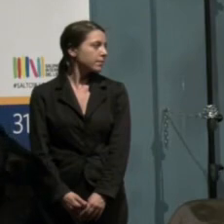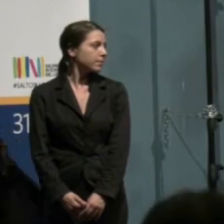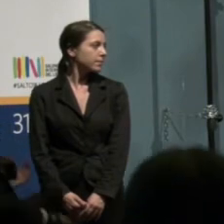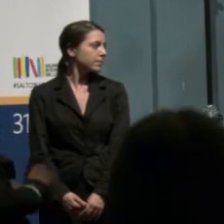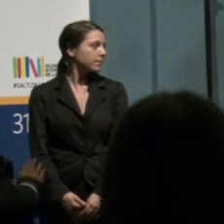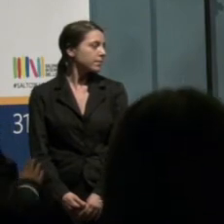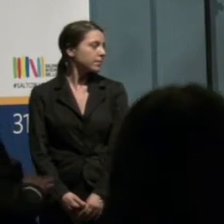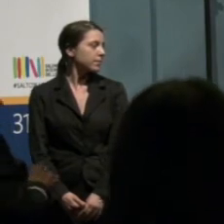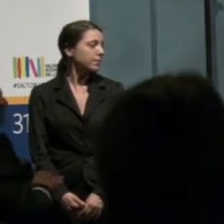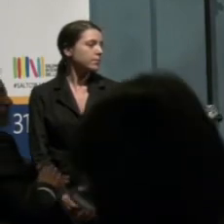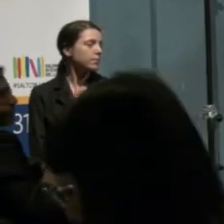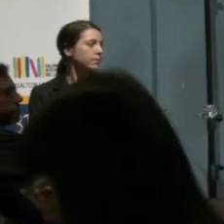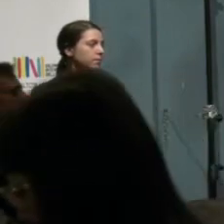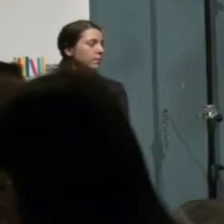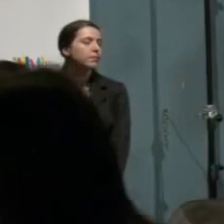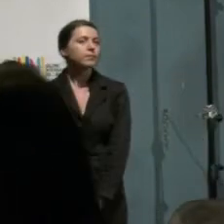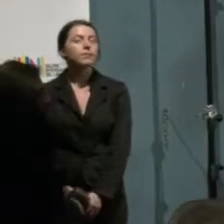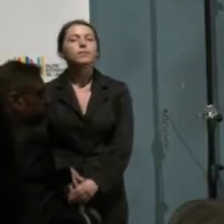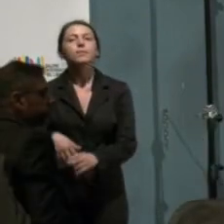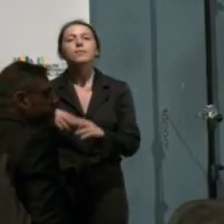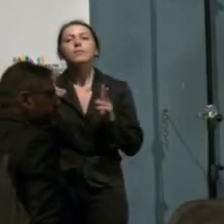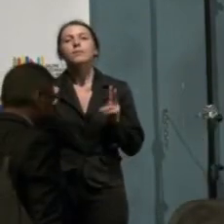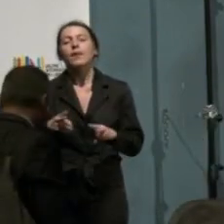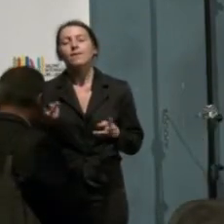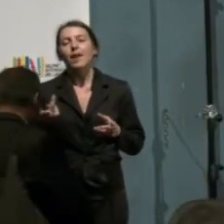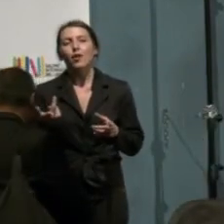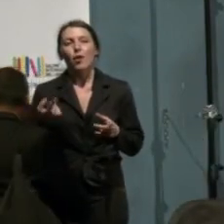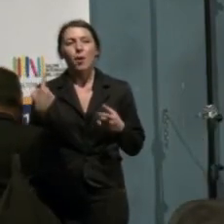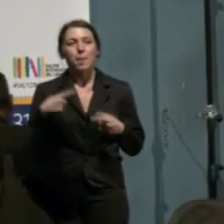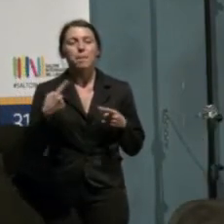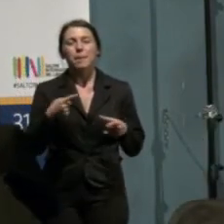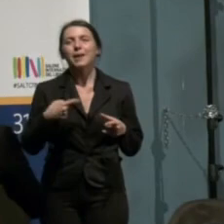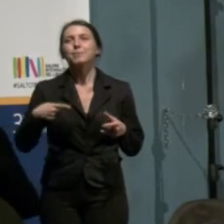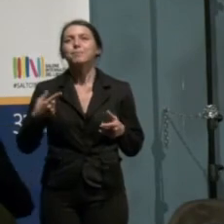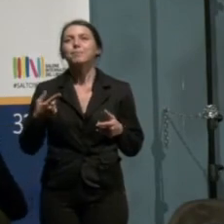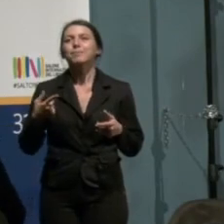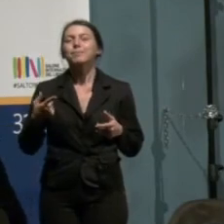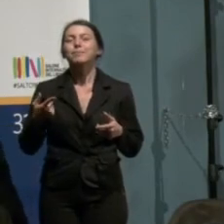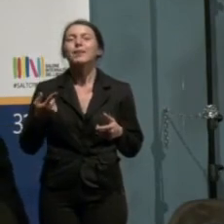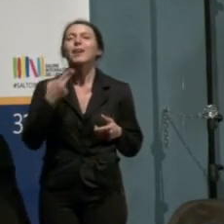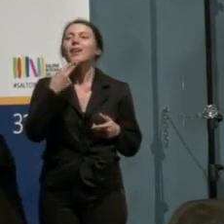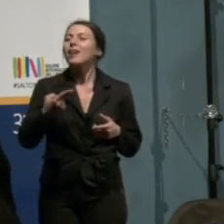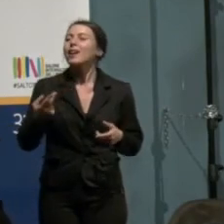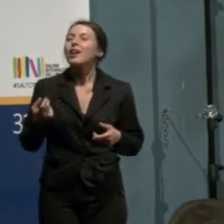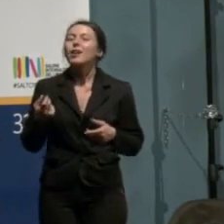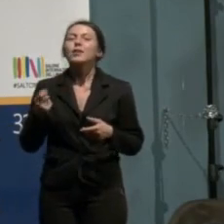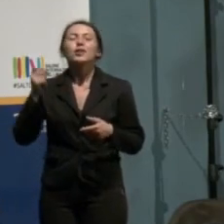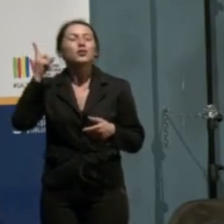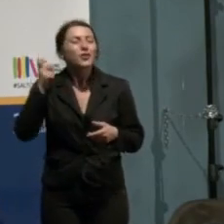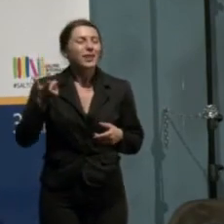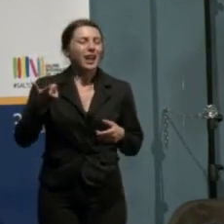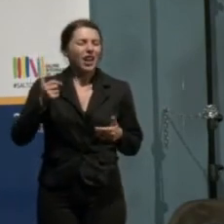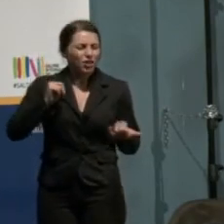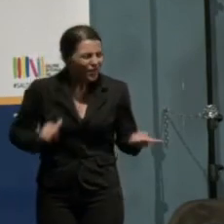sono sono da parole come queste che è nata la nostra civiltà quella che chiamiamo la nostra civiltà giuridica sociale